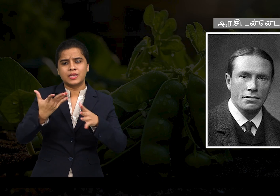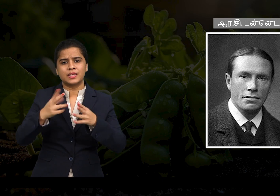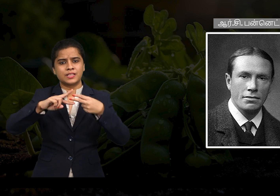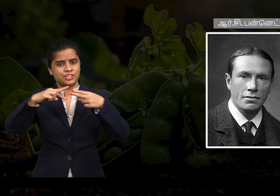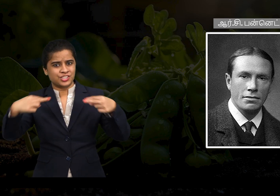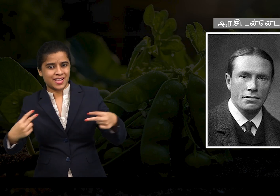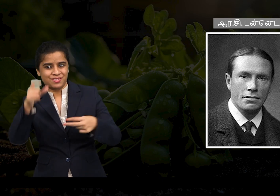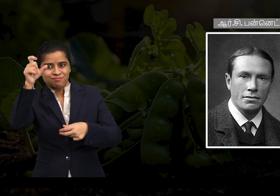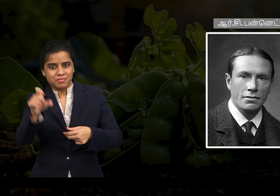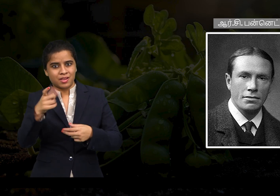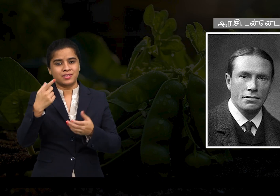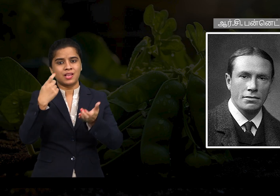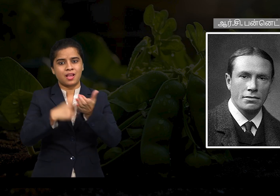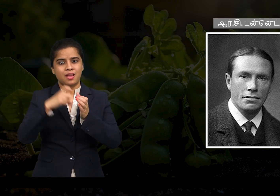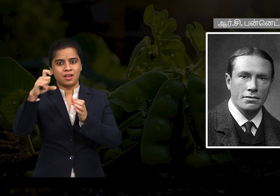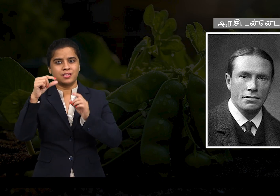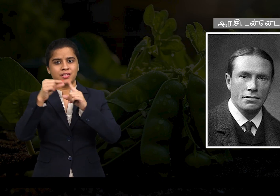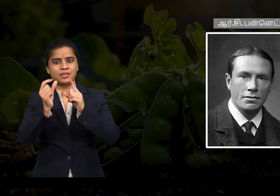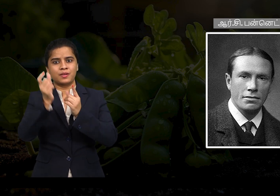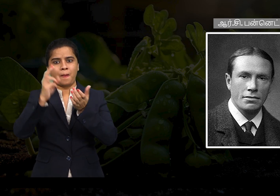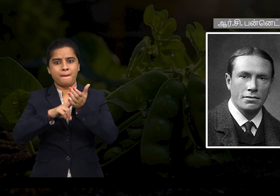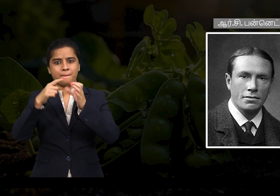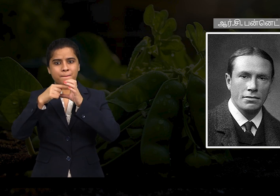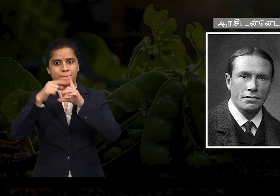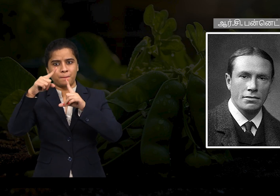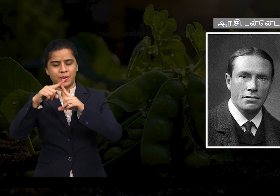வடிவமைக்கப்பட்ட ஒரு செக்கர்போர்ட் வடிவமாகும்.